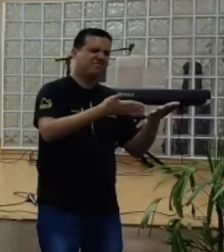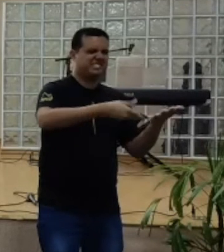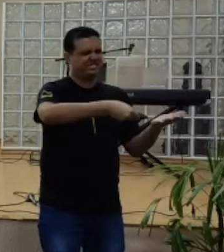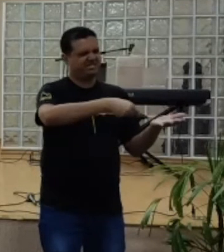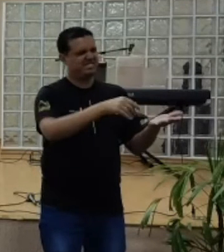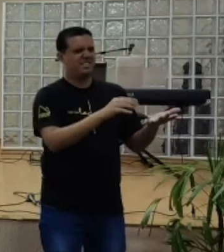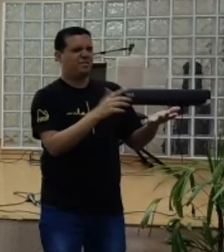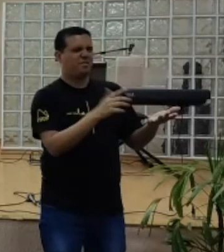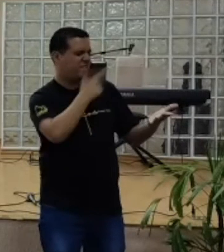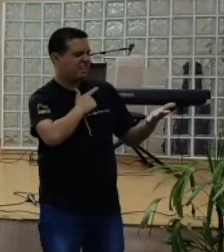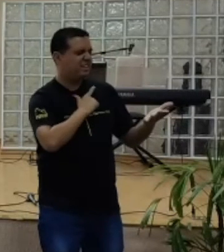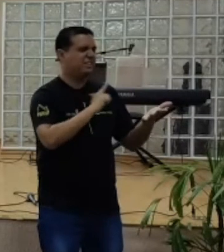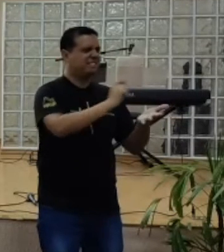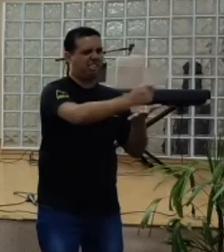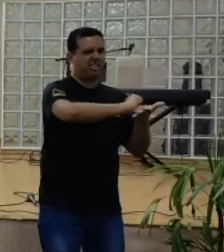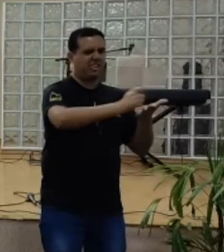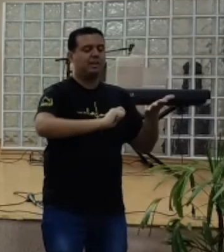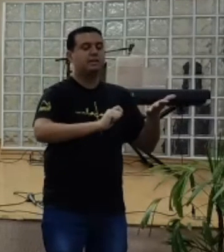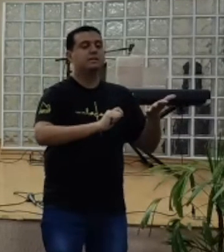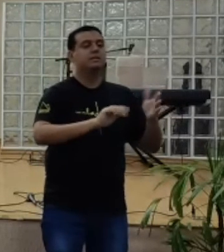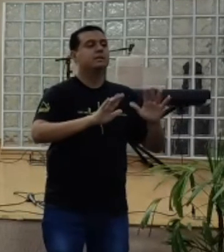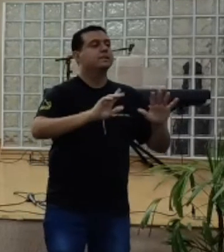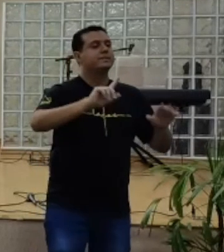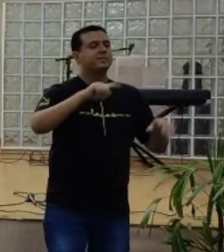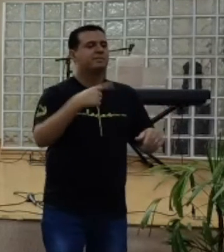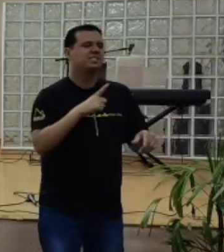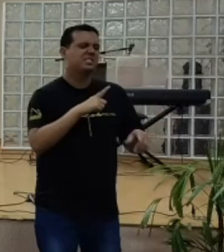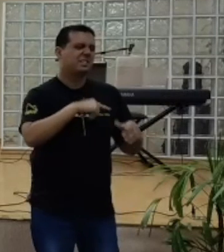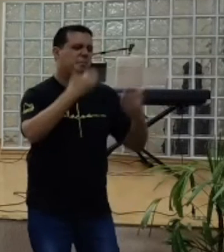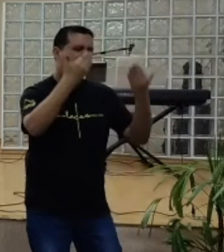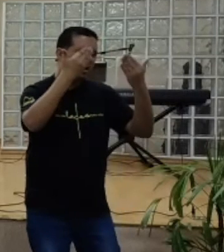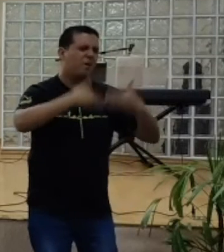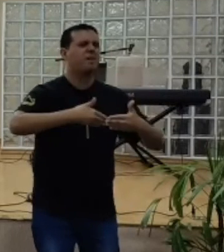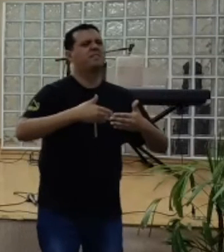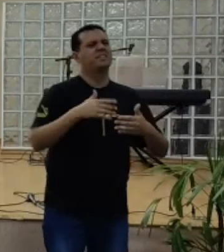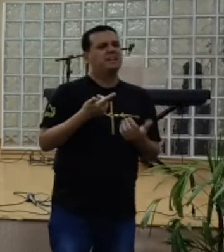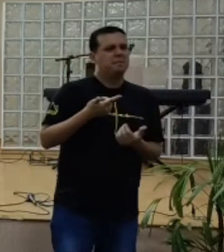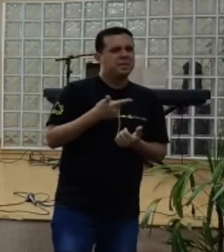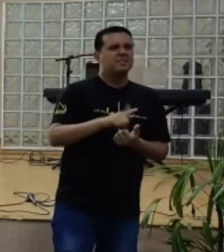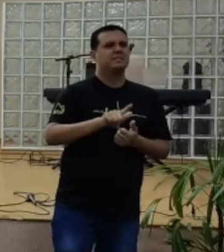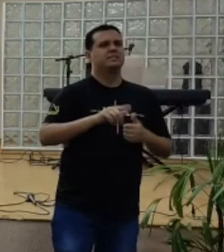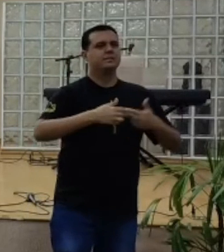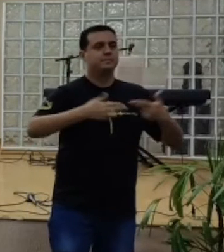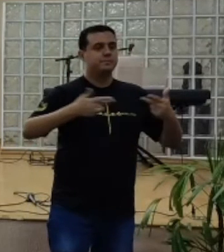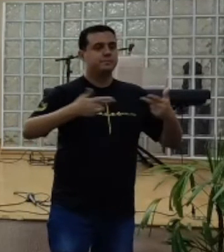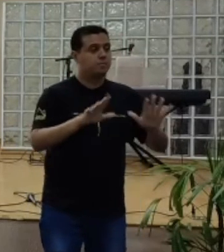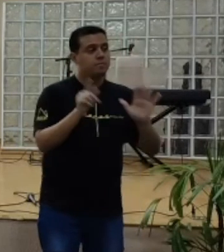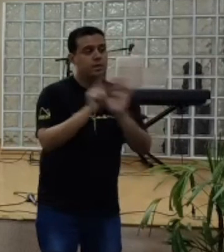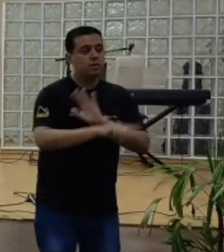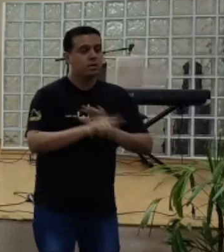ano. Aí eu pergunto, os professores gostavam de mim?